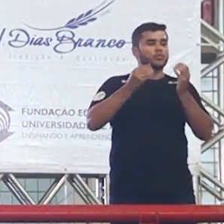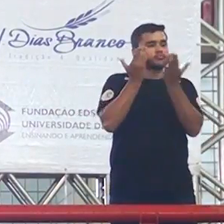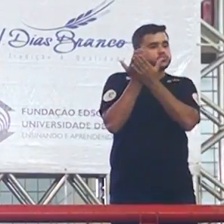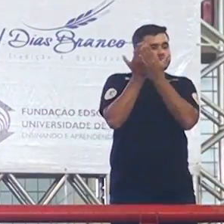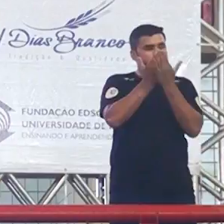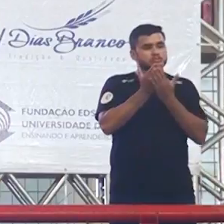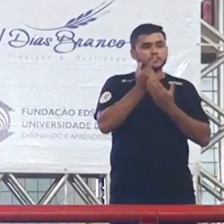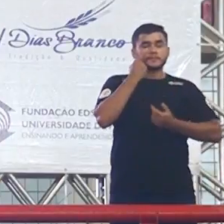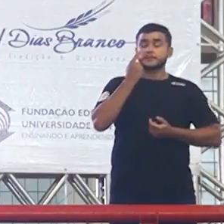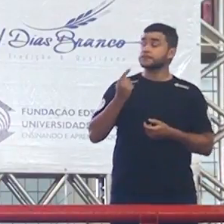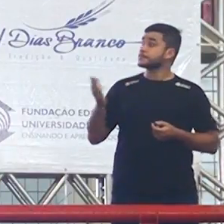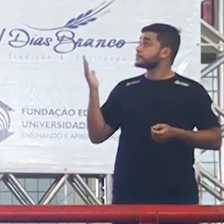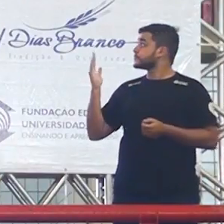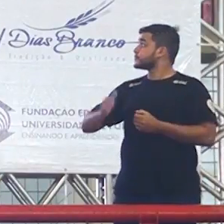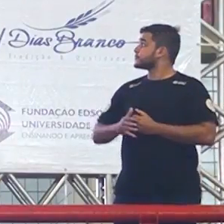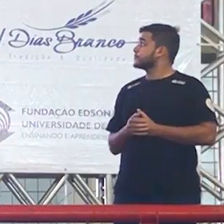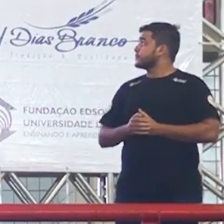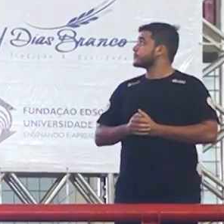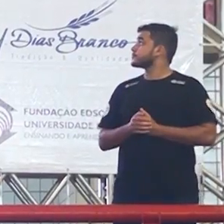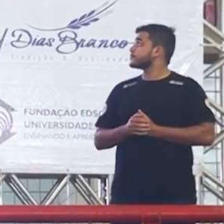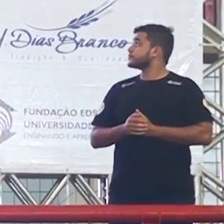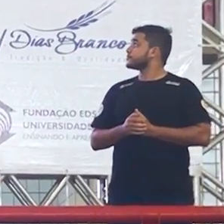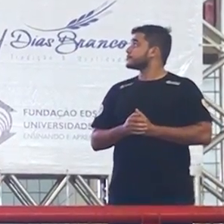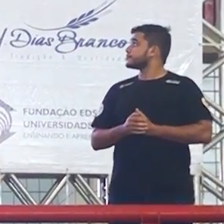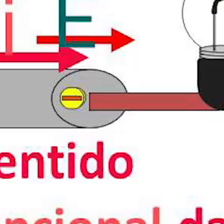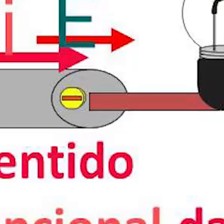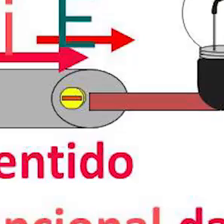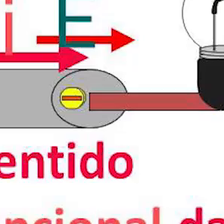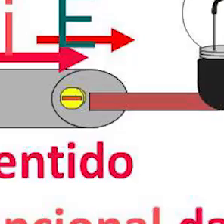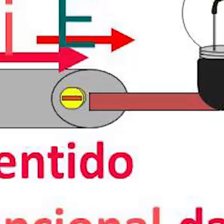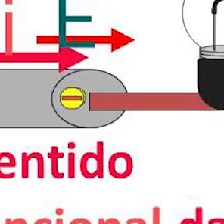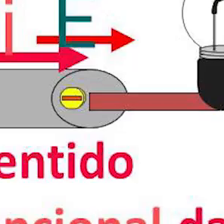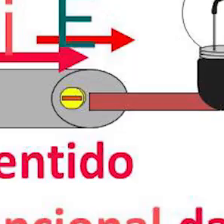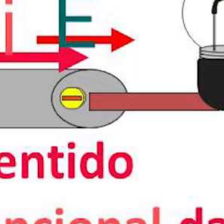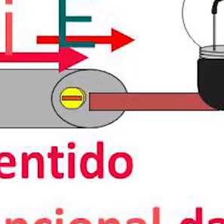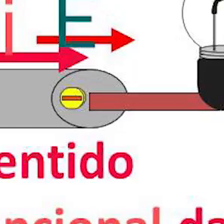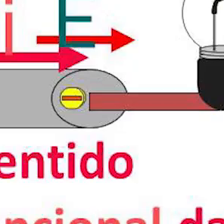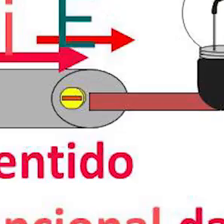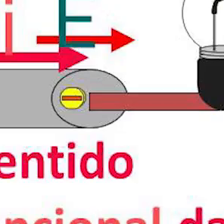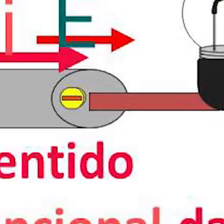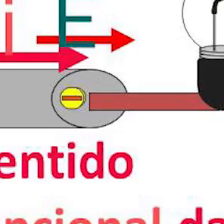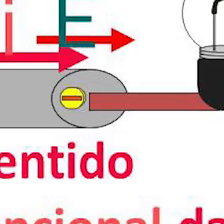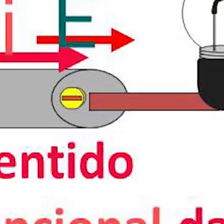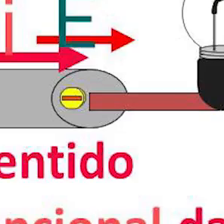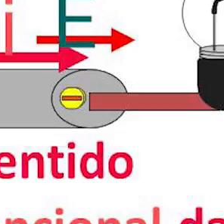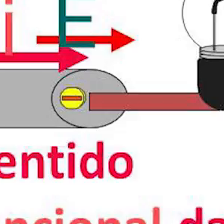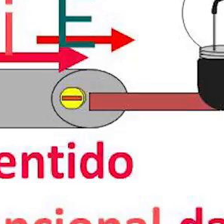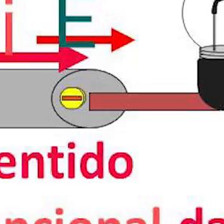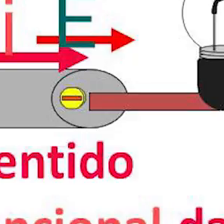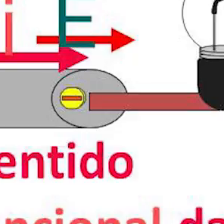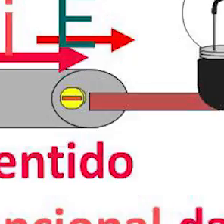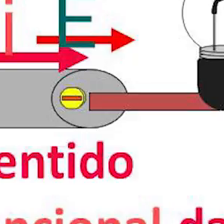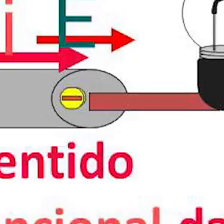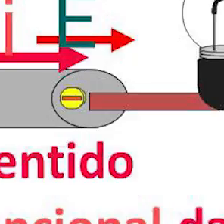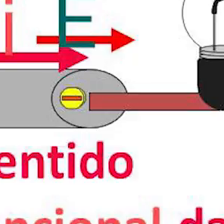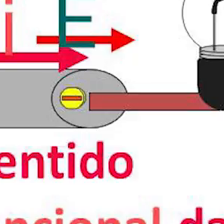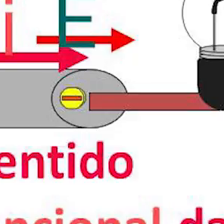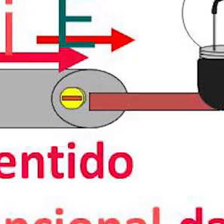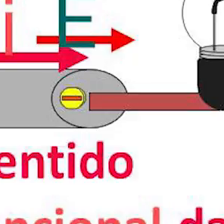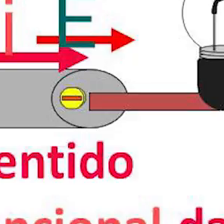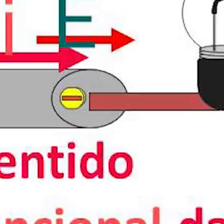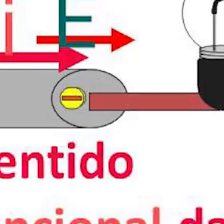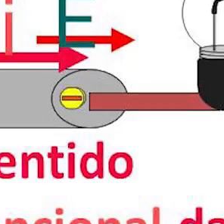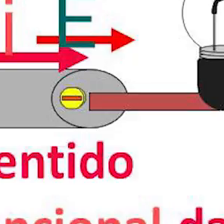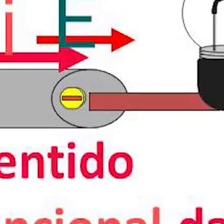está observando. Olha para cá. Ó, o sentido real é esse aqui, ó. É no